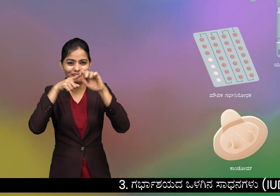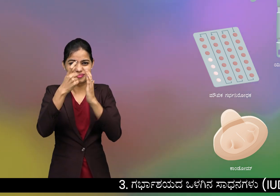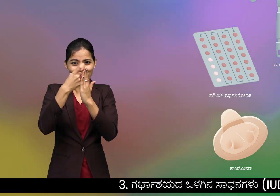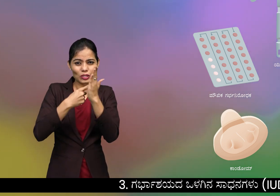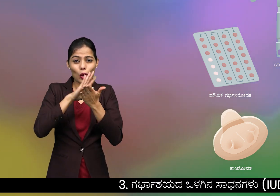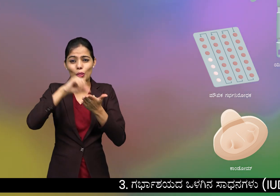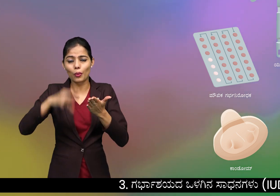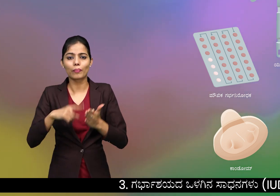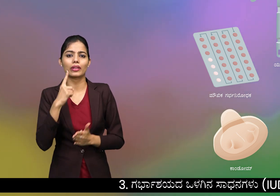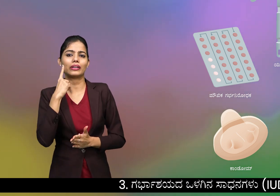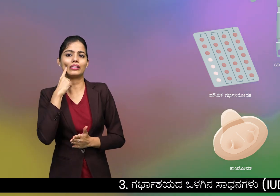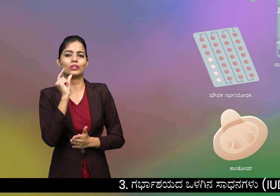ಸಾಧನಗಳು IUDs.